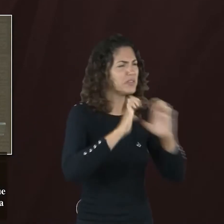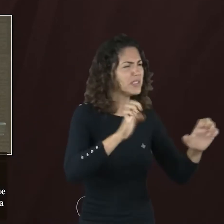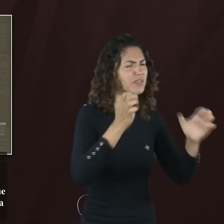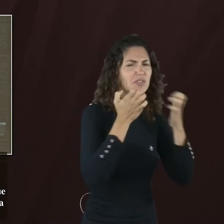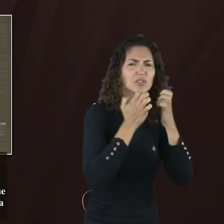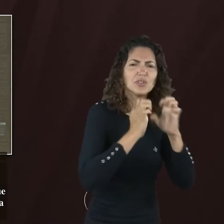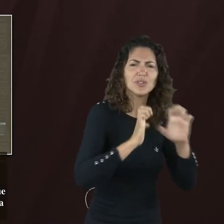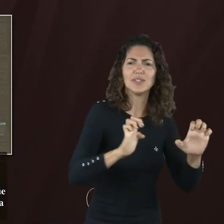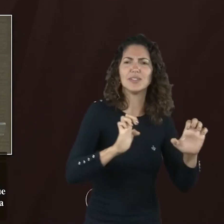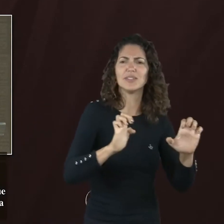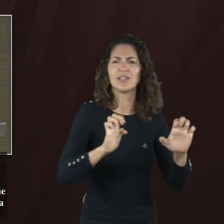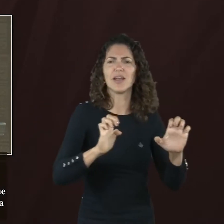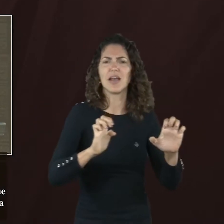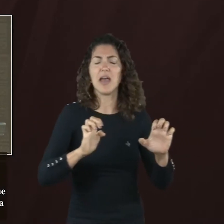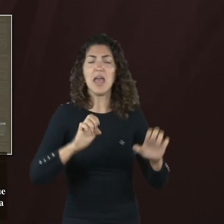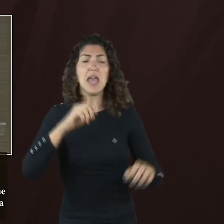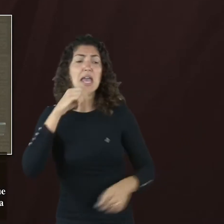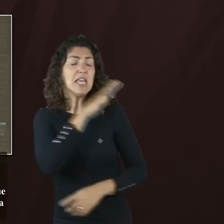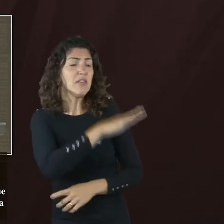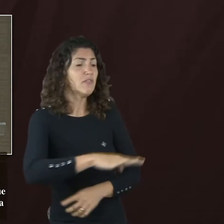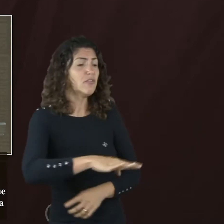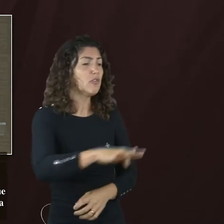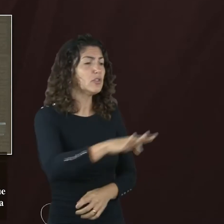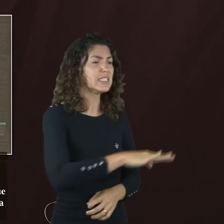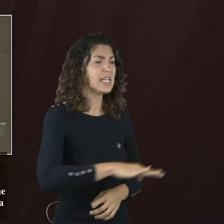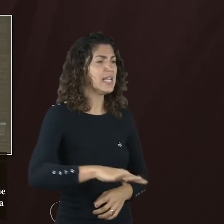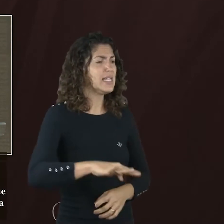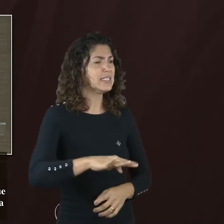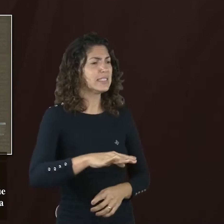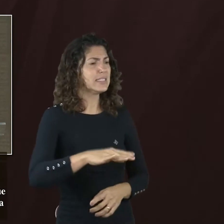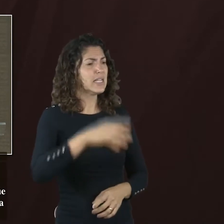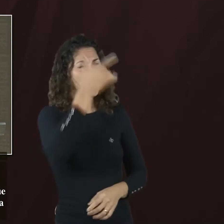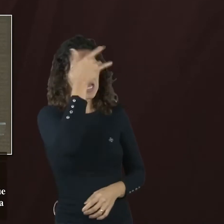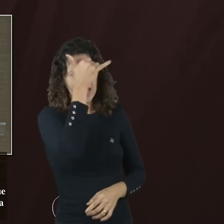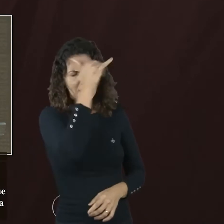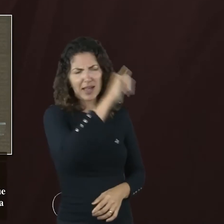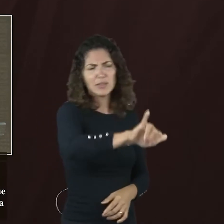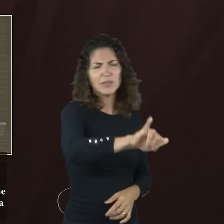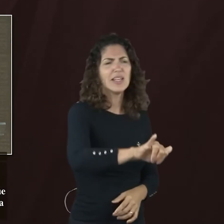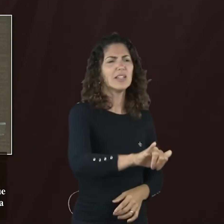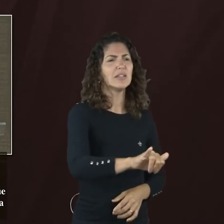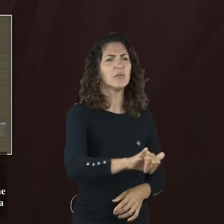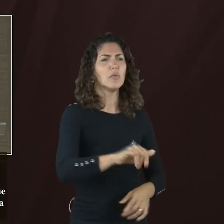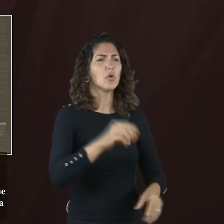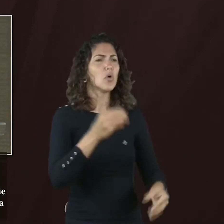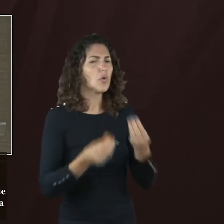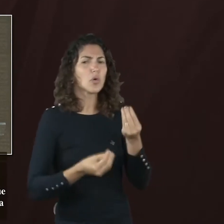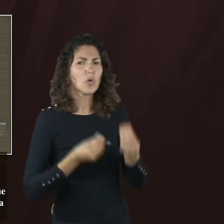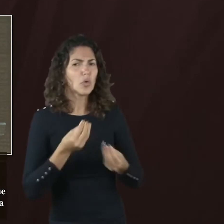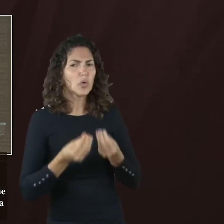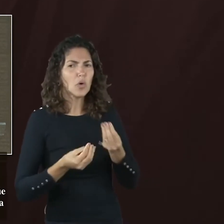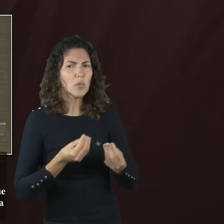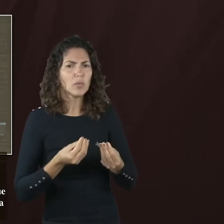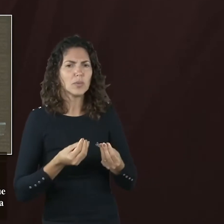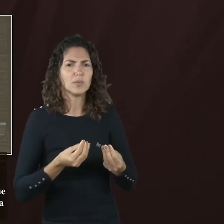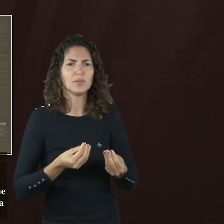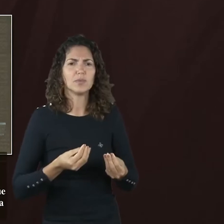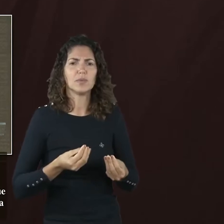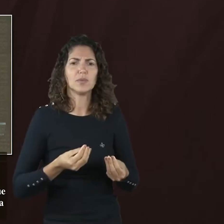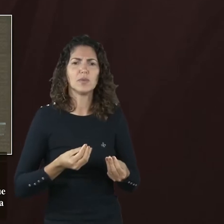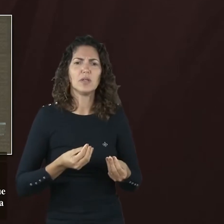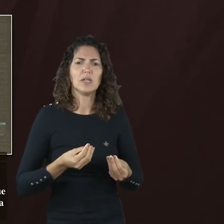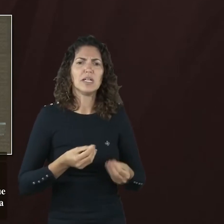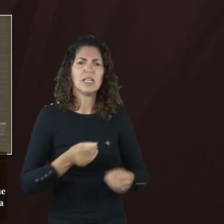as rejeitais e a vós mesmos vos julgais indignos da vida eterna, eis aí que nos